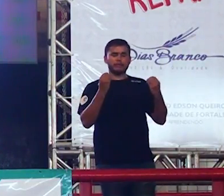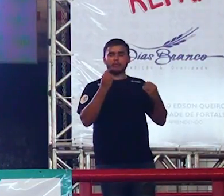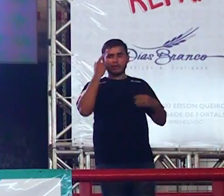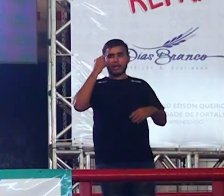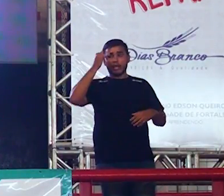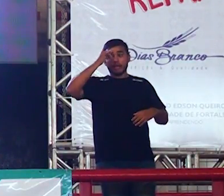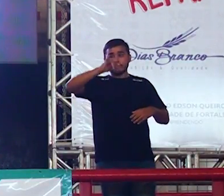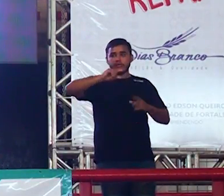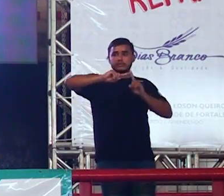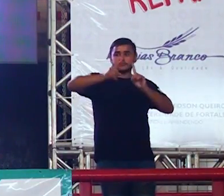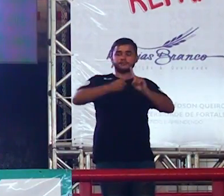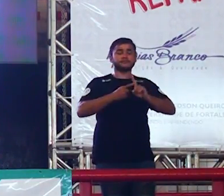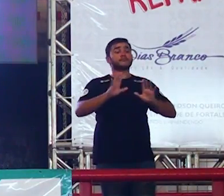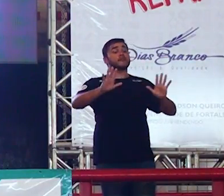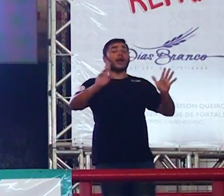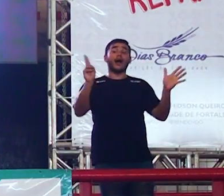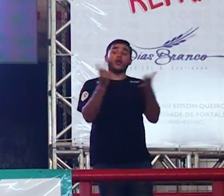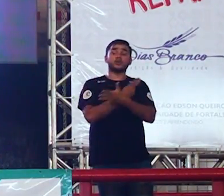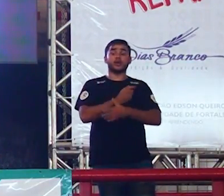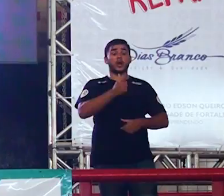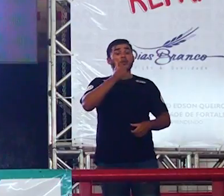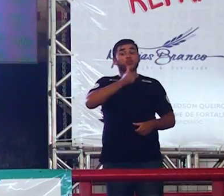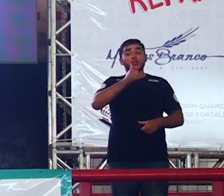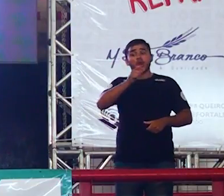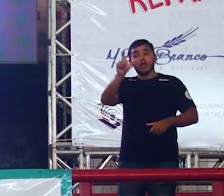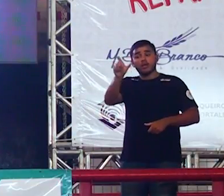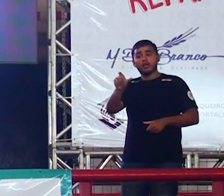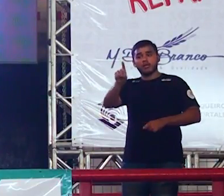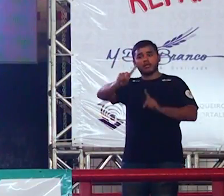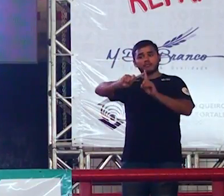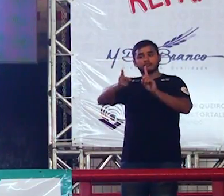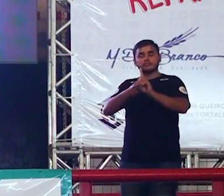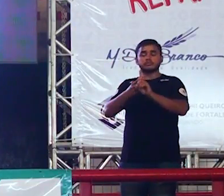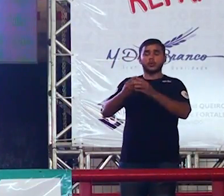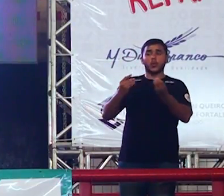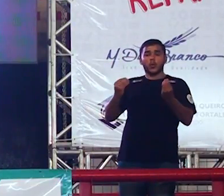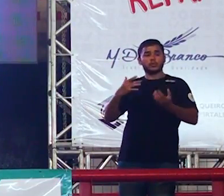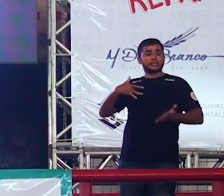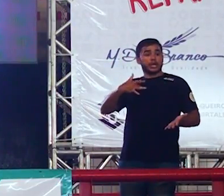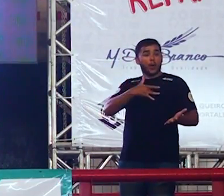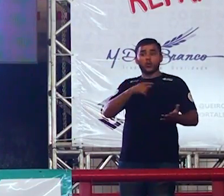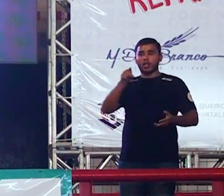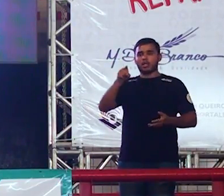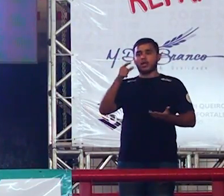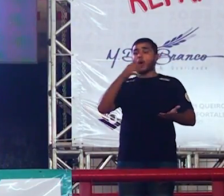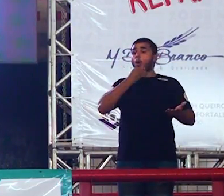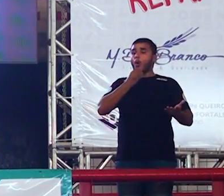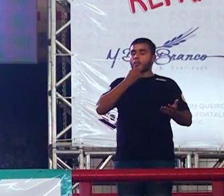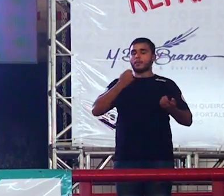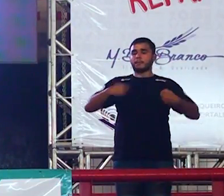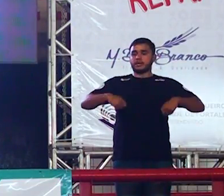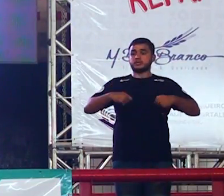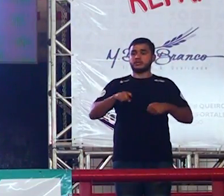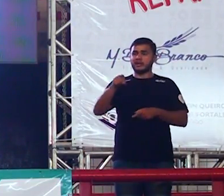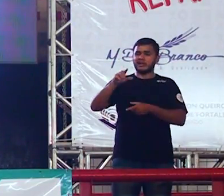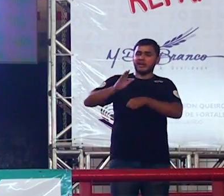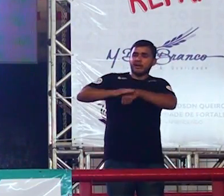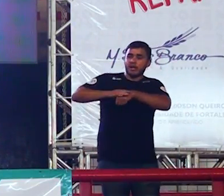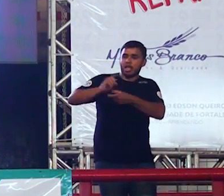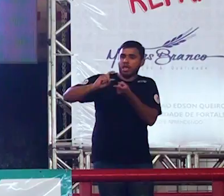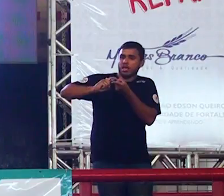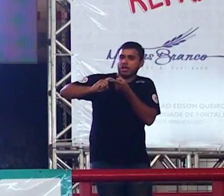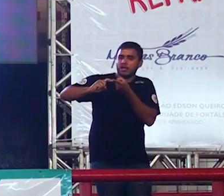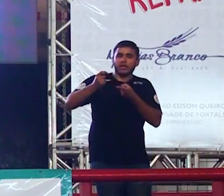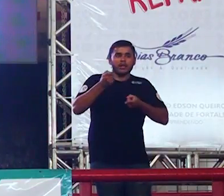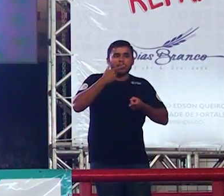casos, devido a problemas com saúde da mulher causados por outros anticoncepcionais, em especial a pílula,